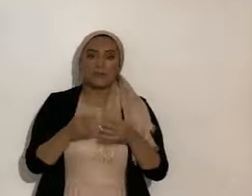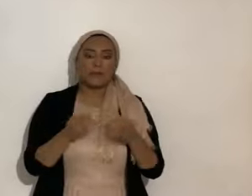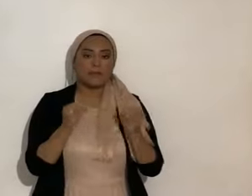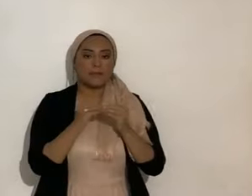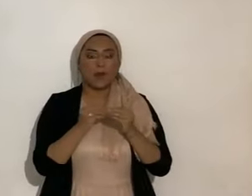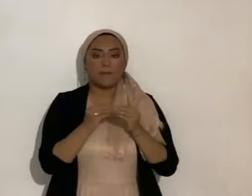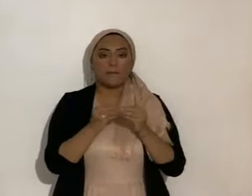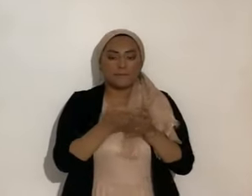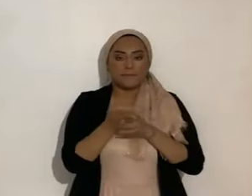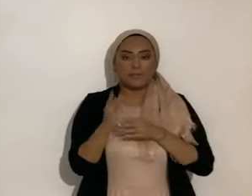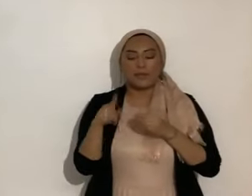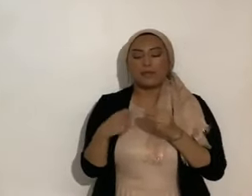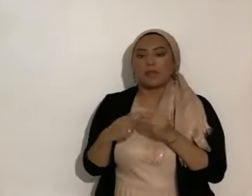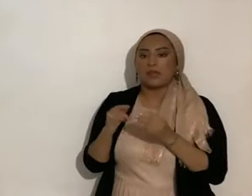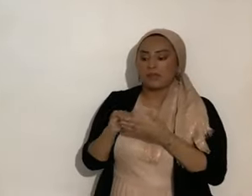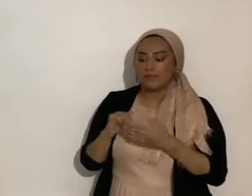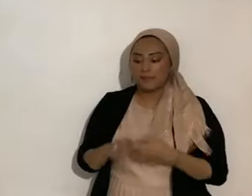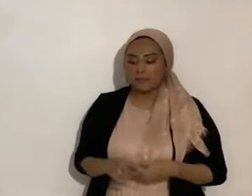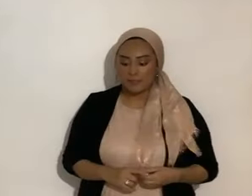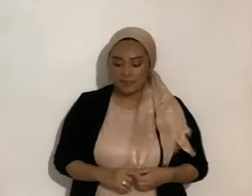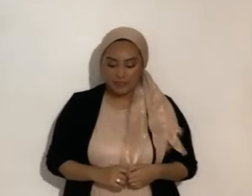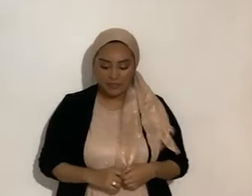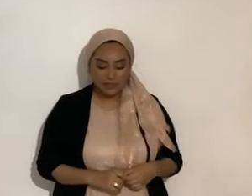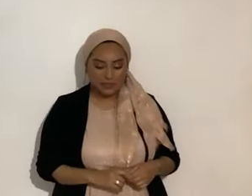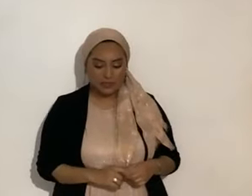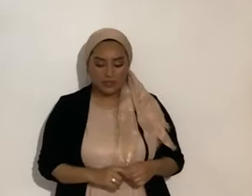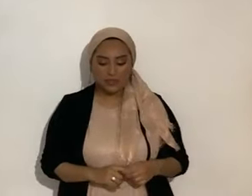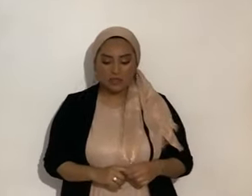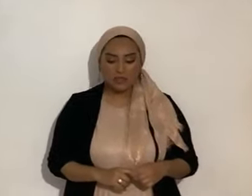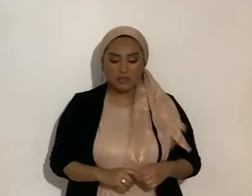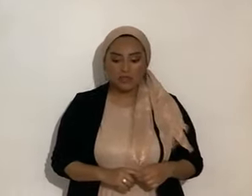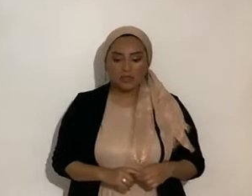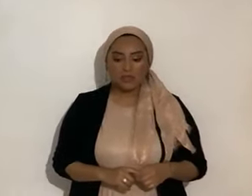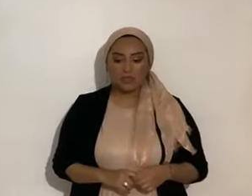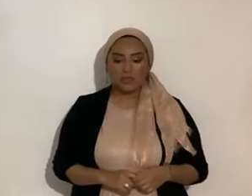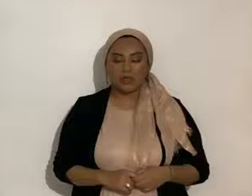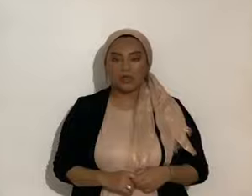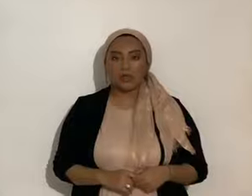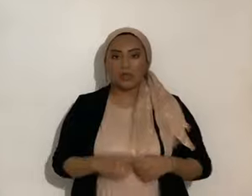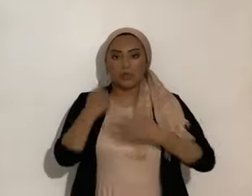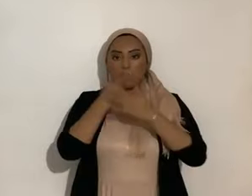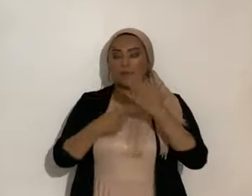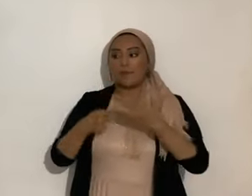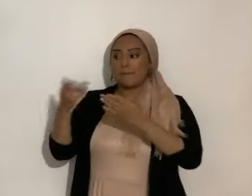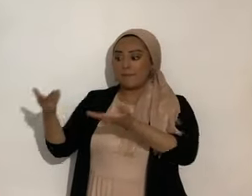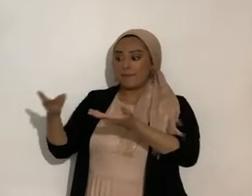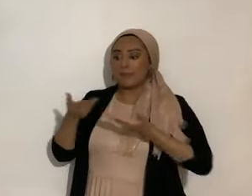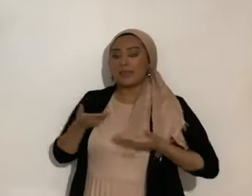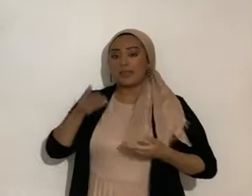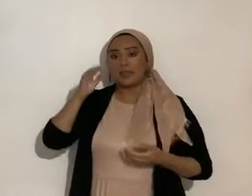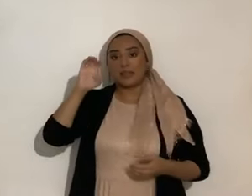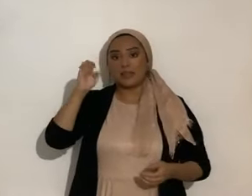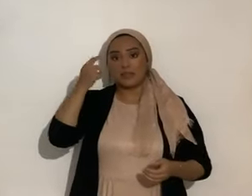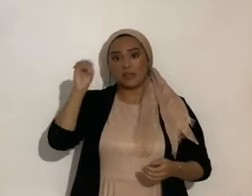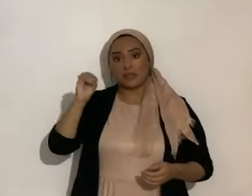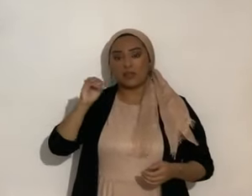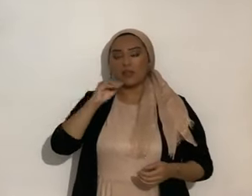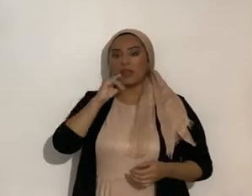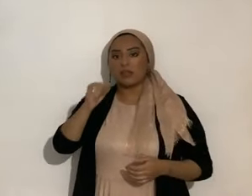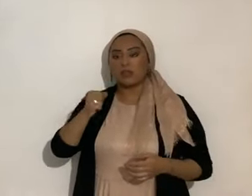más profundo sobre eso. Ahora, lo que atrae al ego es la